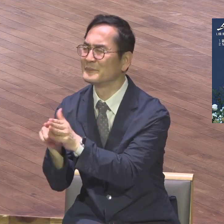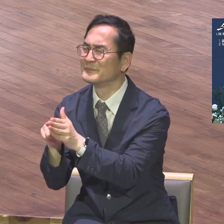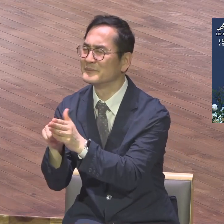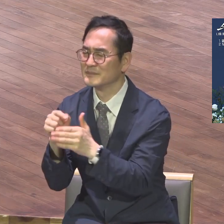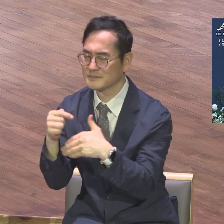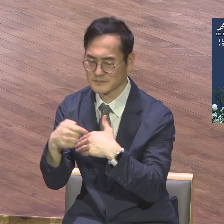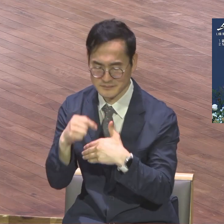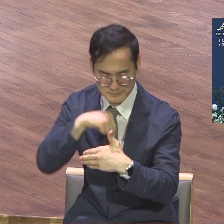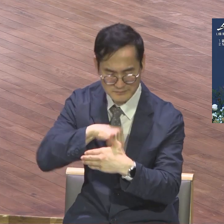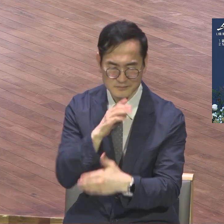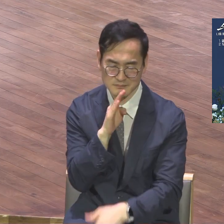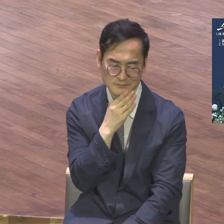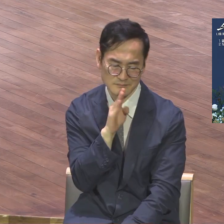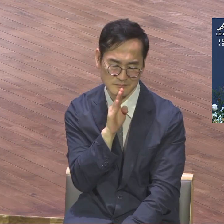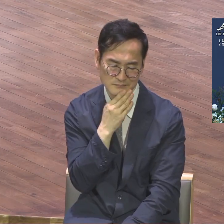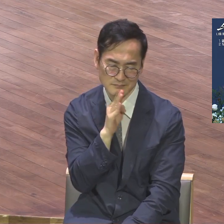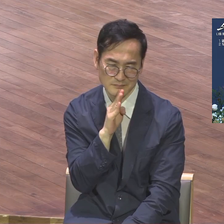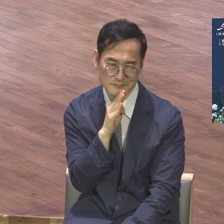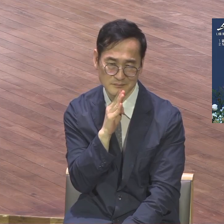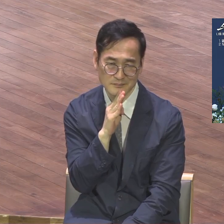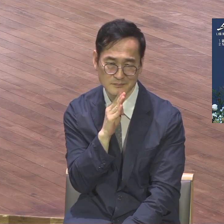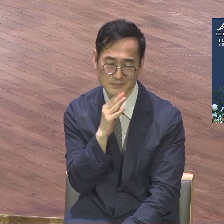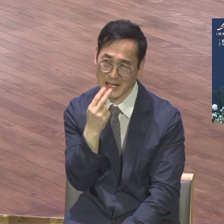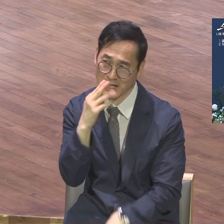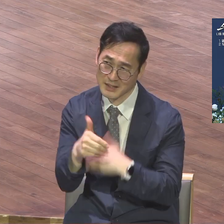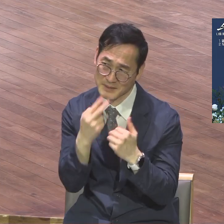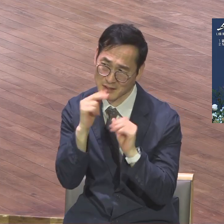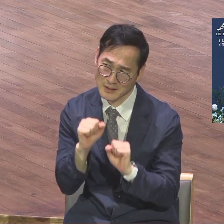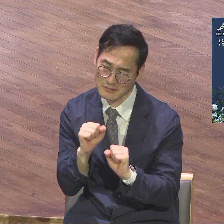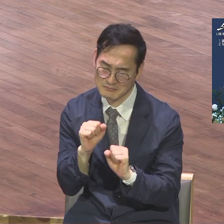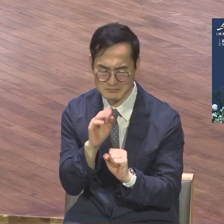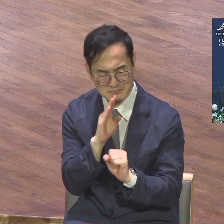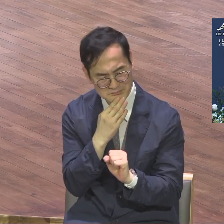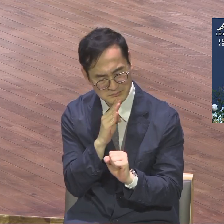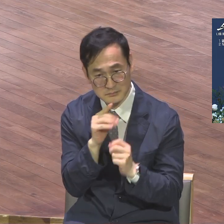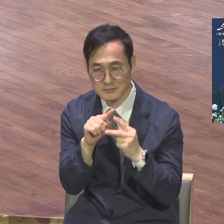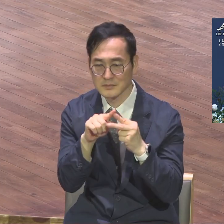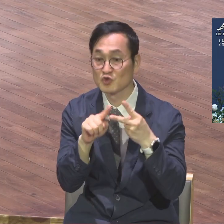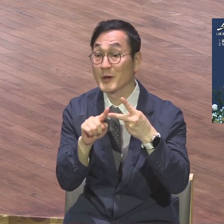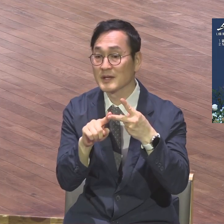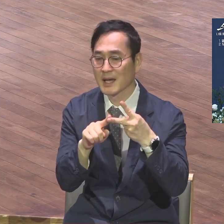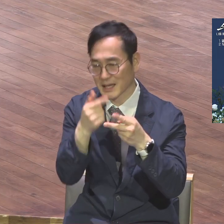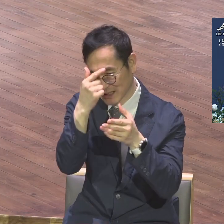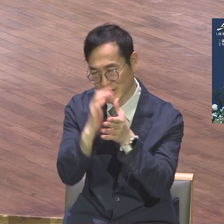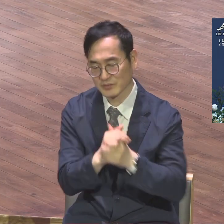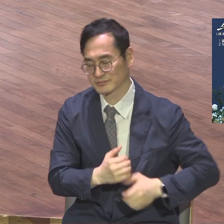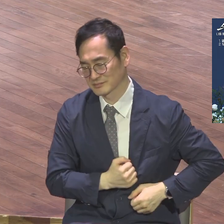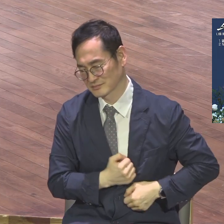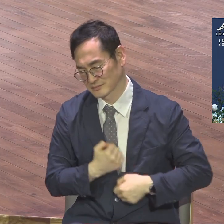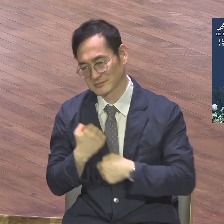의심하기 때문에 또 중요한 겁니다. 기도하지 않기 때문에 기도를 안 해요.